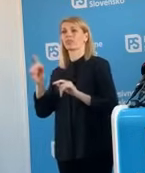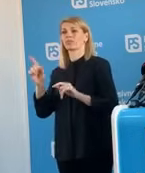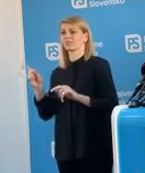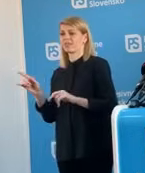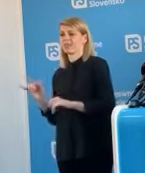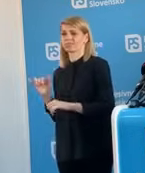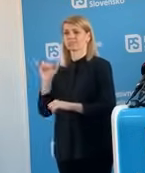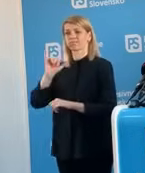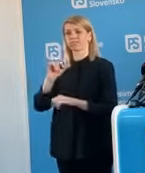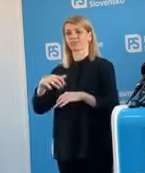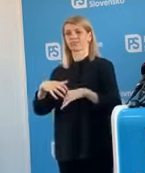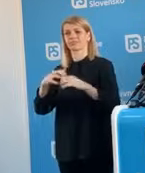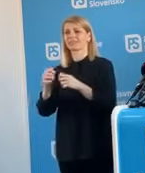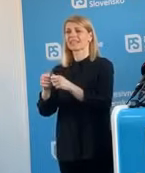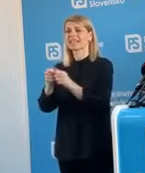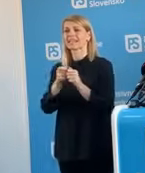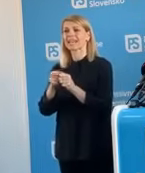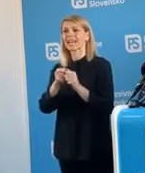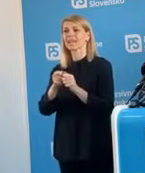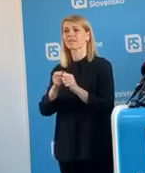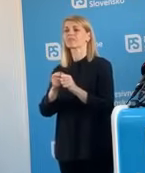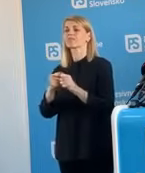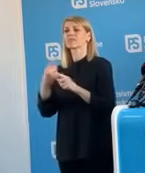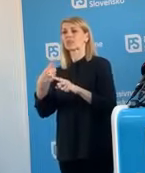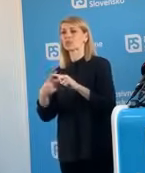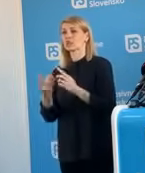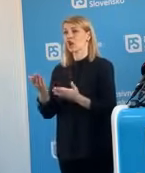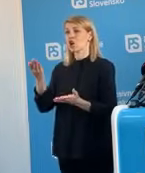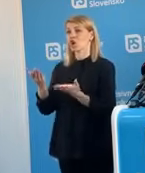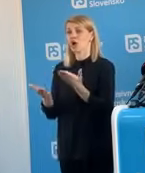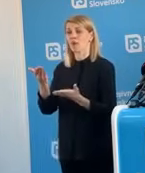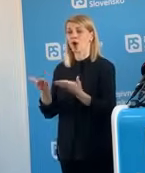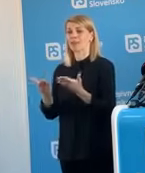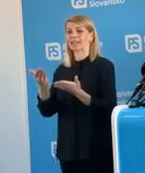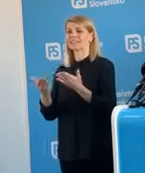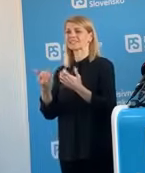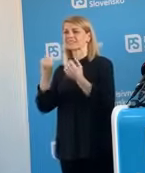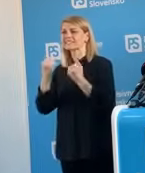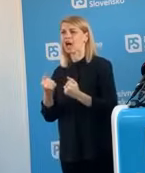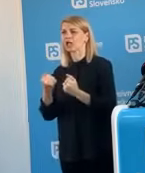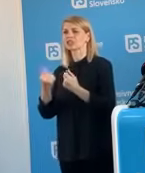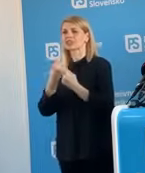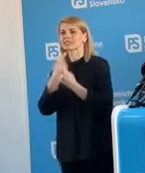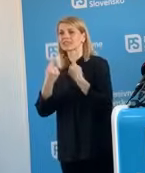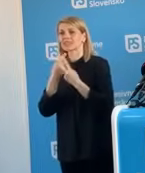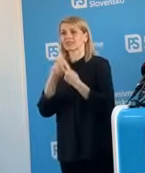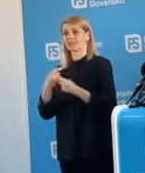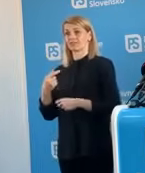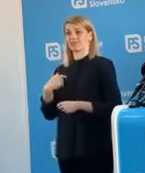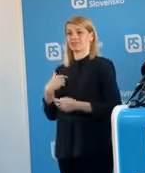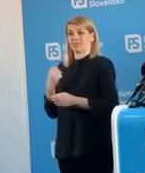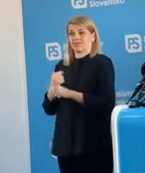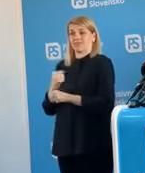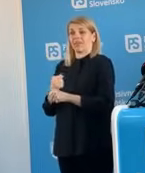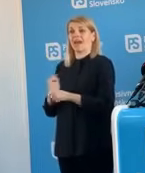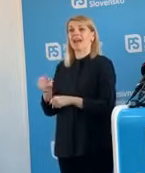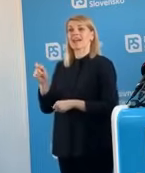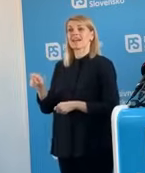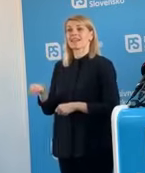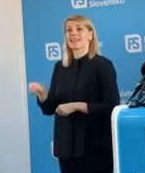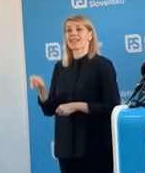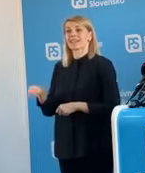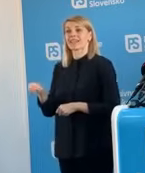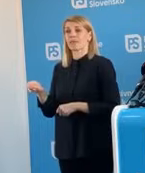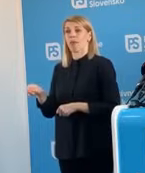bola pripravená aj na ťažké kompromisy, a to hovorím ako diplomát, ktorý sa téme venoval 13 rokov. Počerkujem